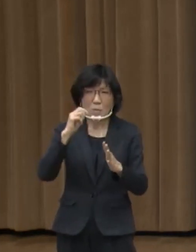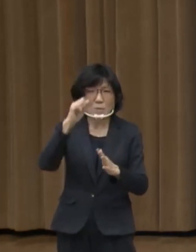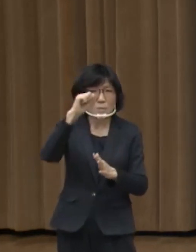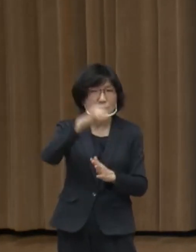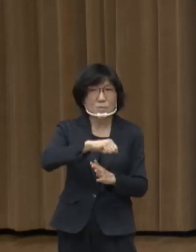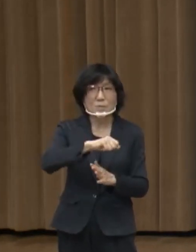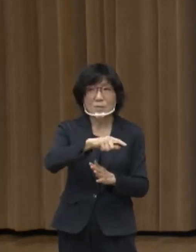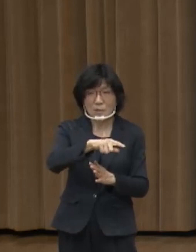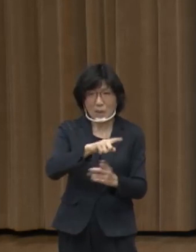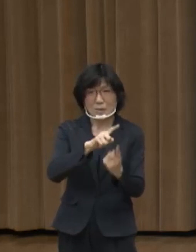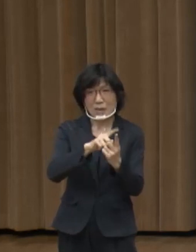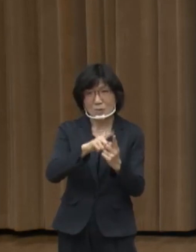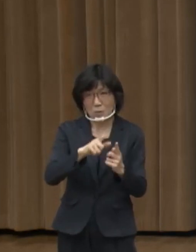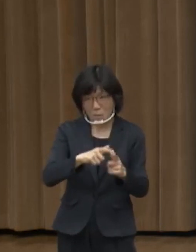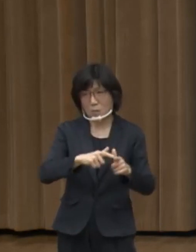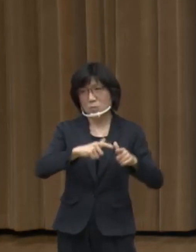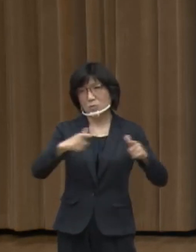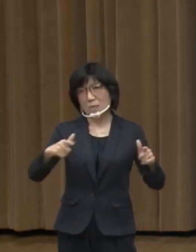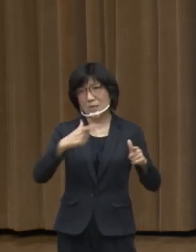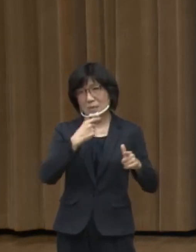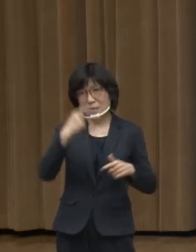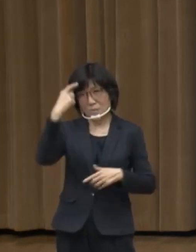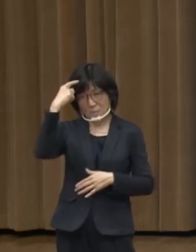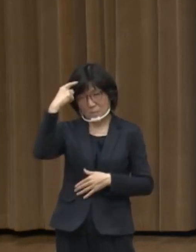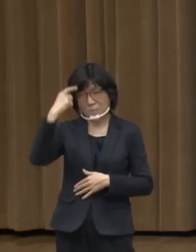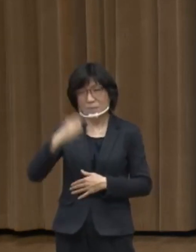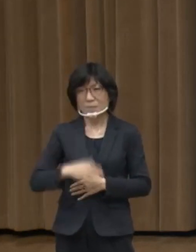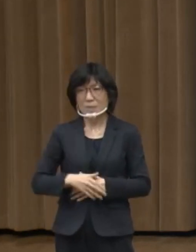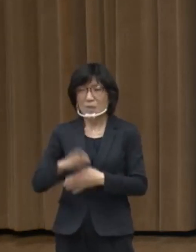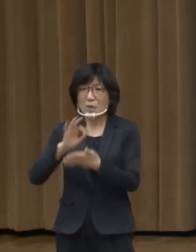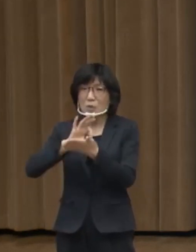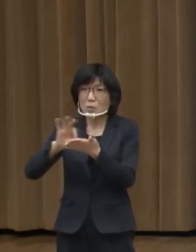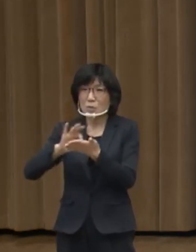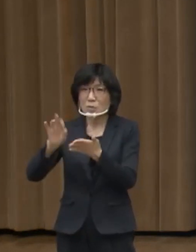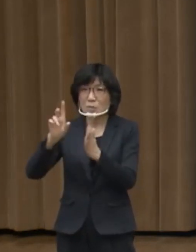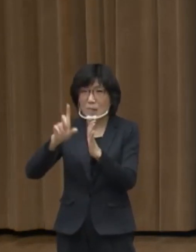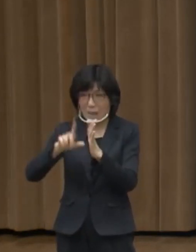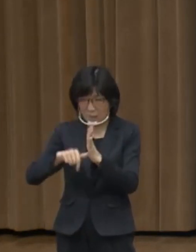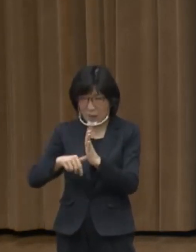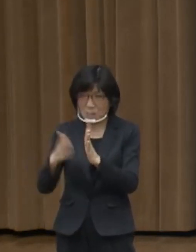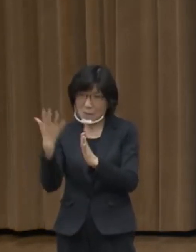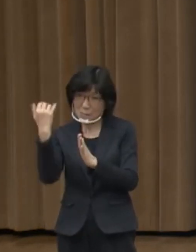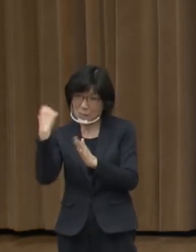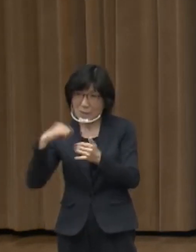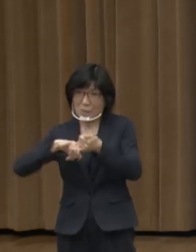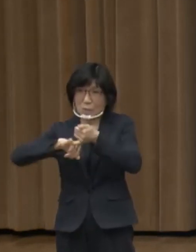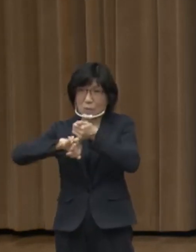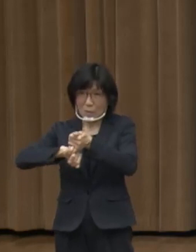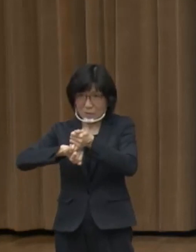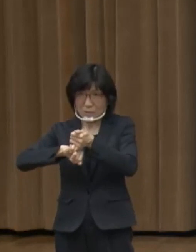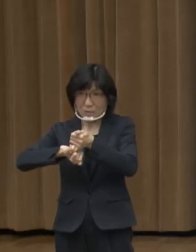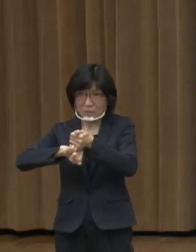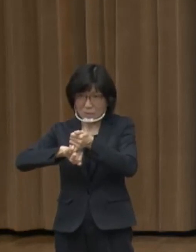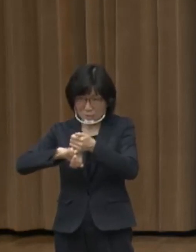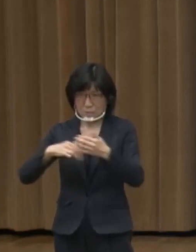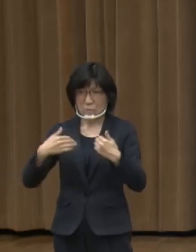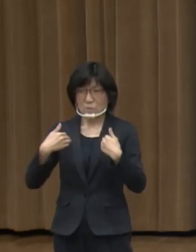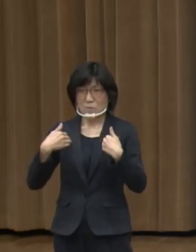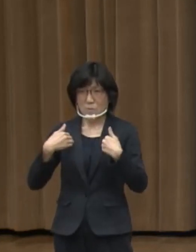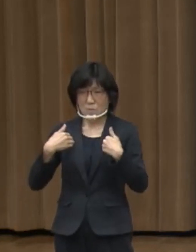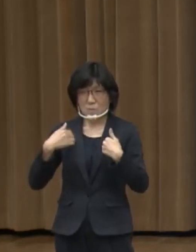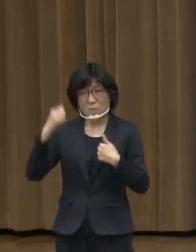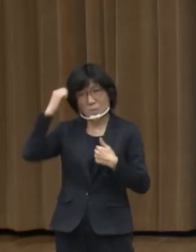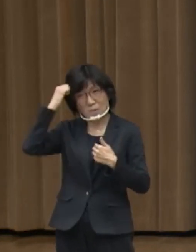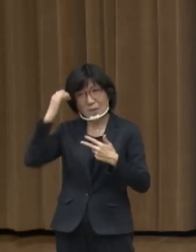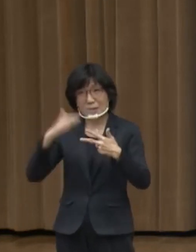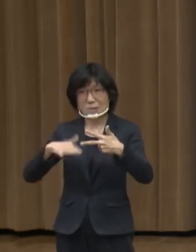には、対象を拡大したいと思っています。なお、利用するためには、事前予約が必要であり、宿泊